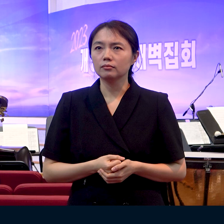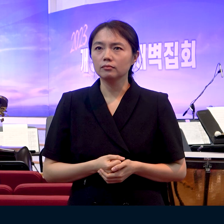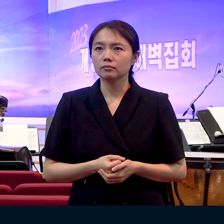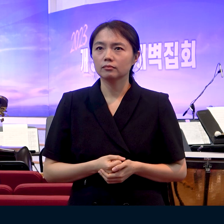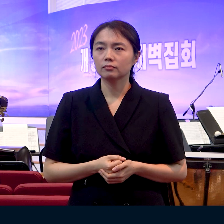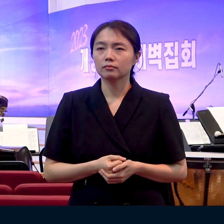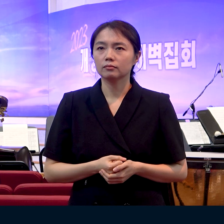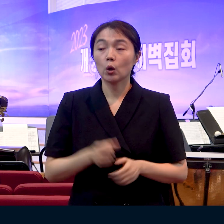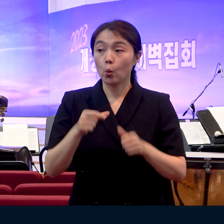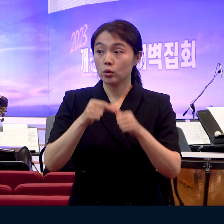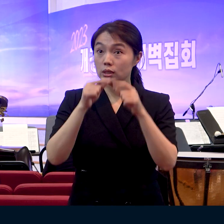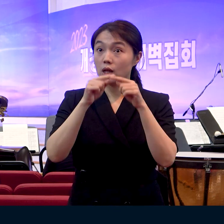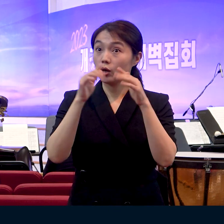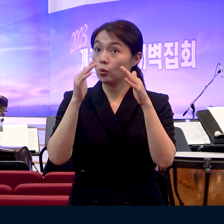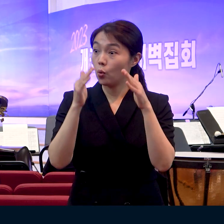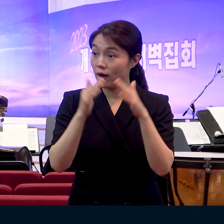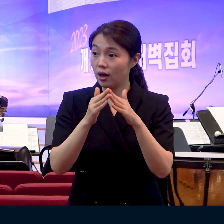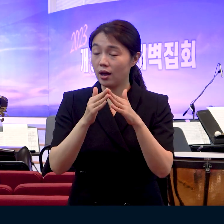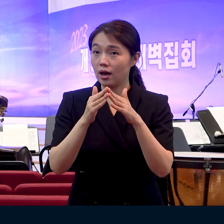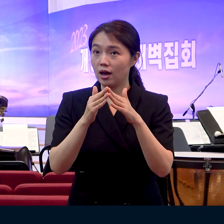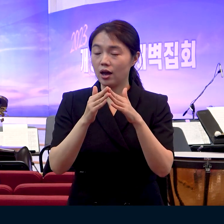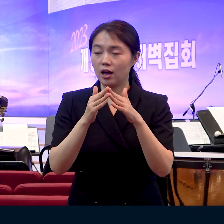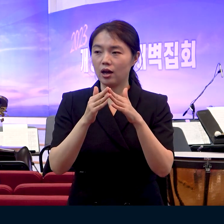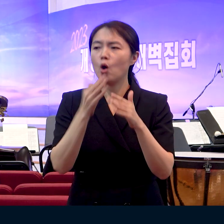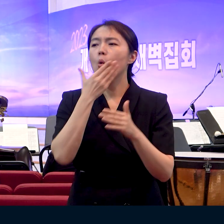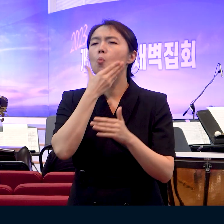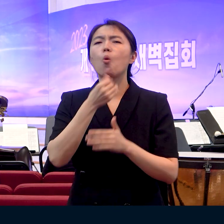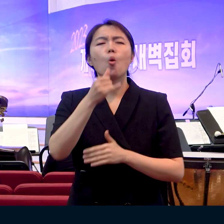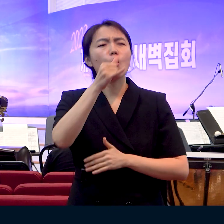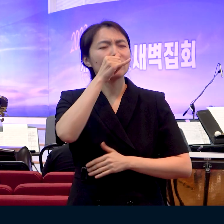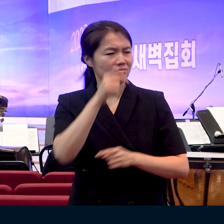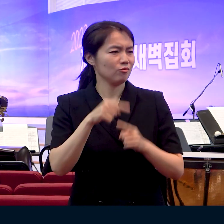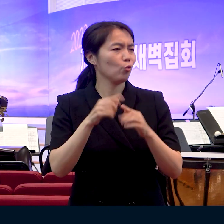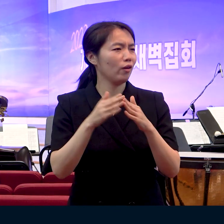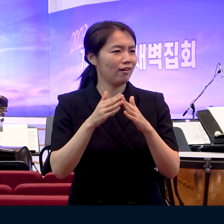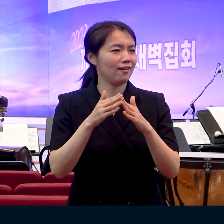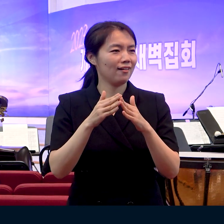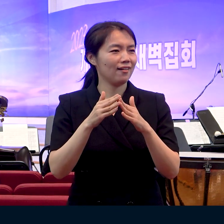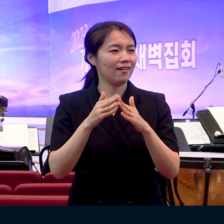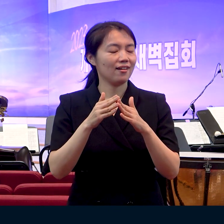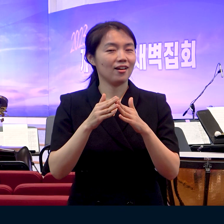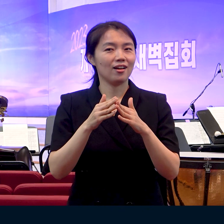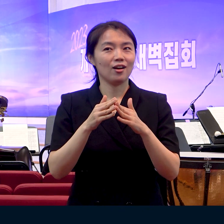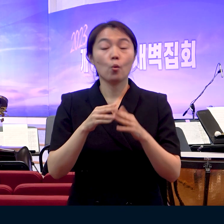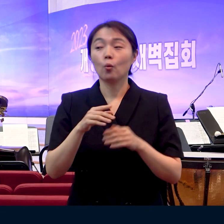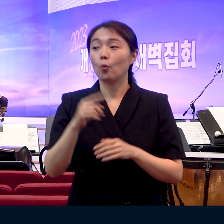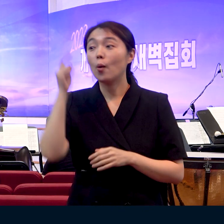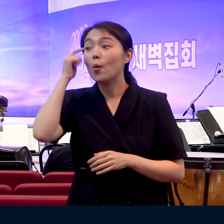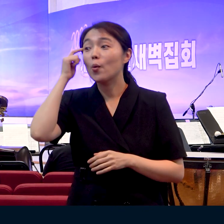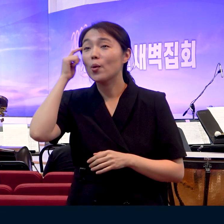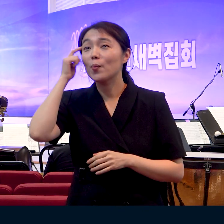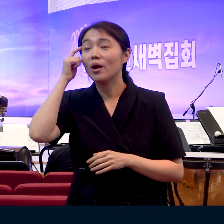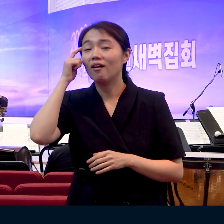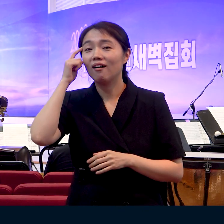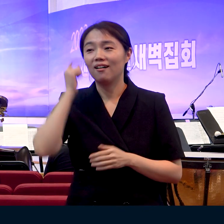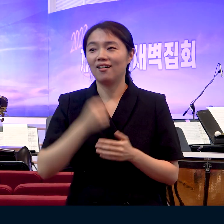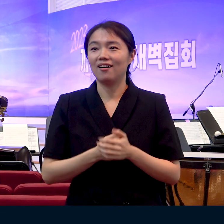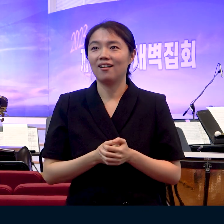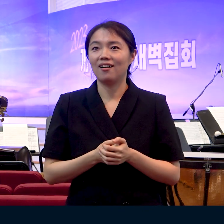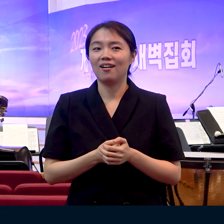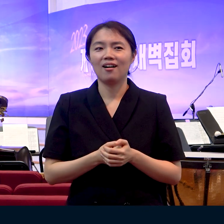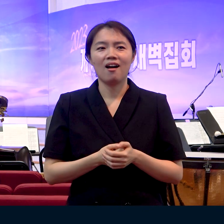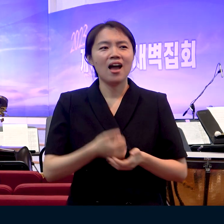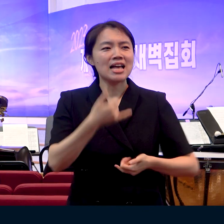호산나 교회는요, 축복받은 교회입니다. 어떤 면에서 그러냐, 이렇게 많은